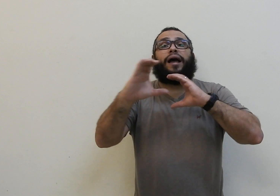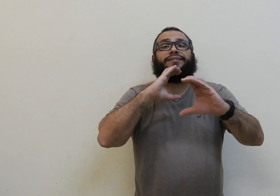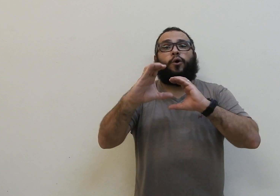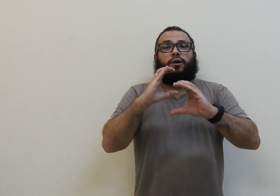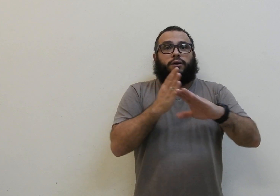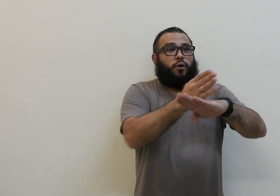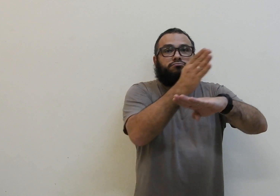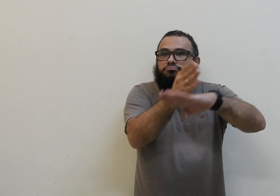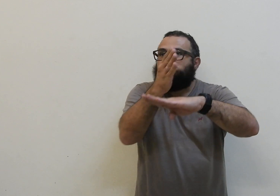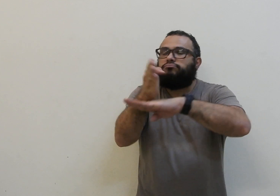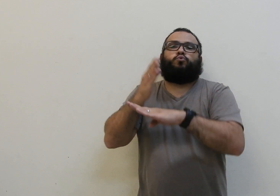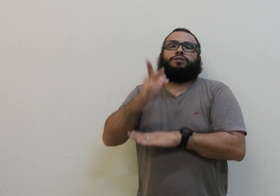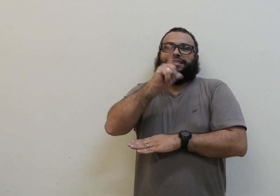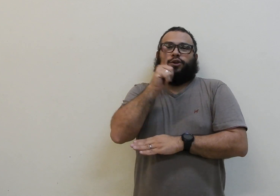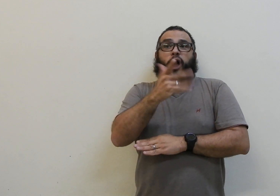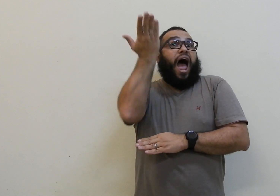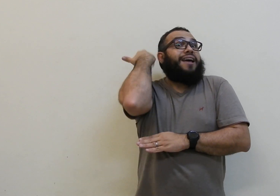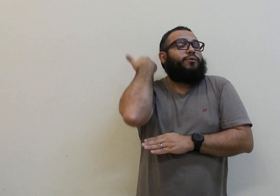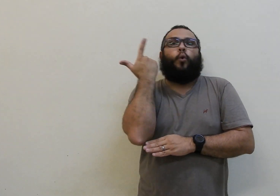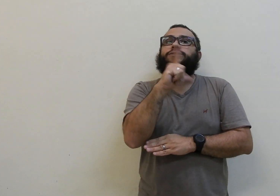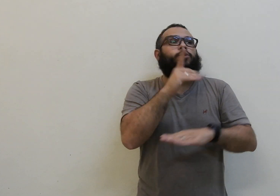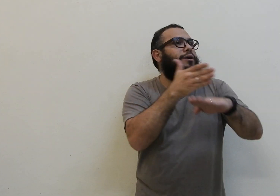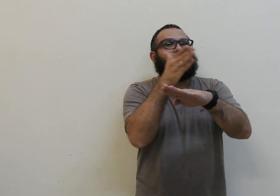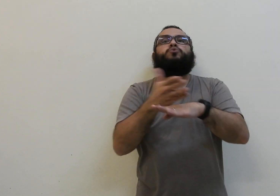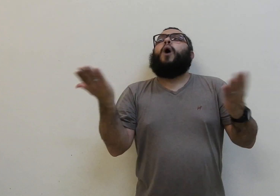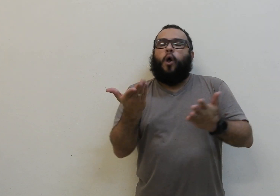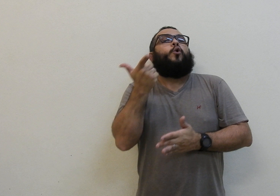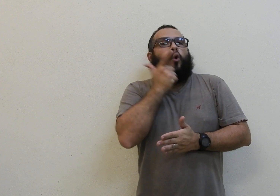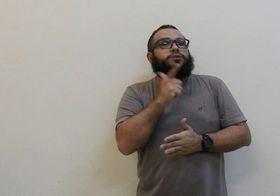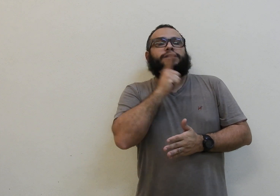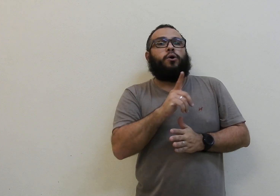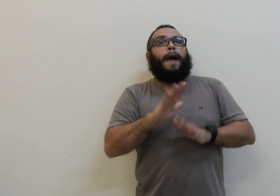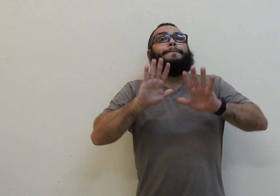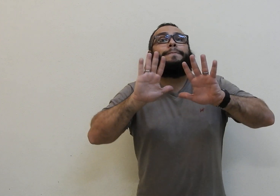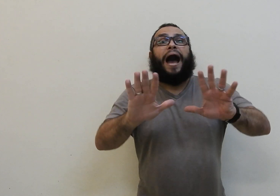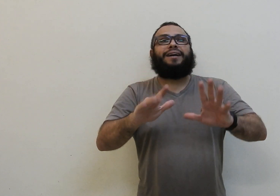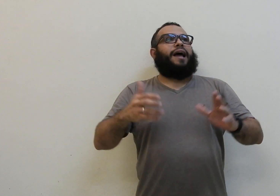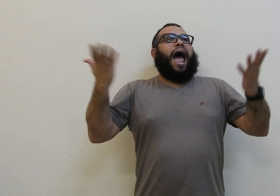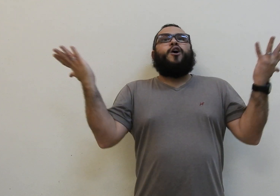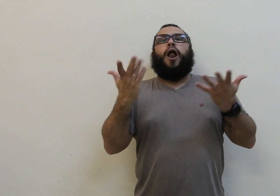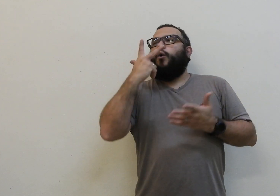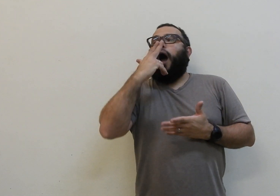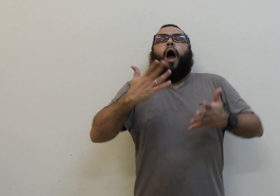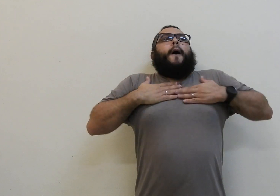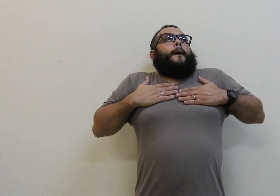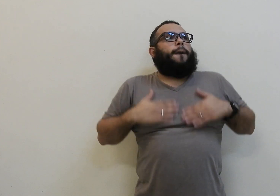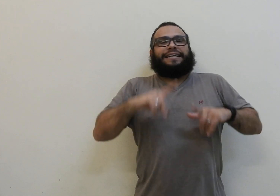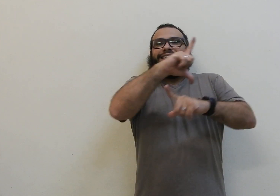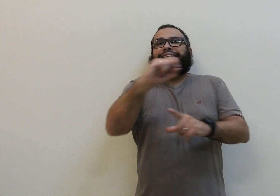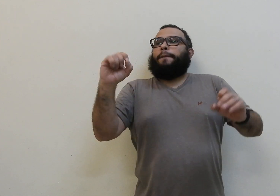dando acesso à comunicação, né? Nos garantindo esse acesso, que não era garantido até a